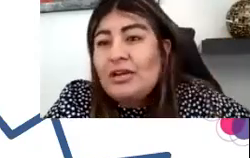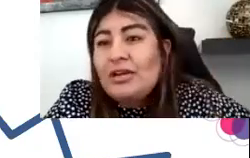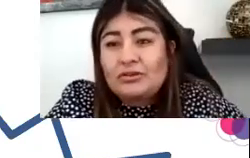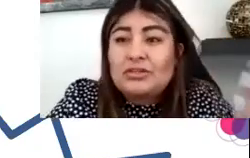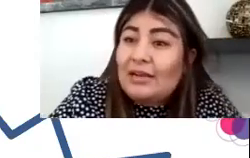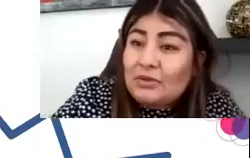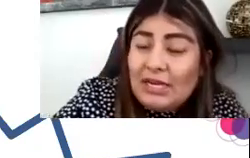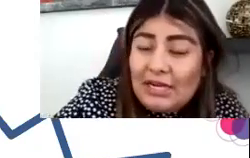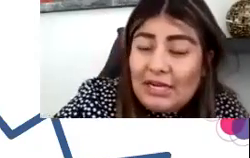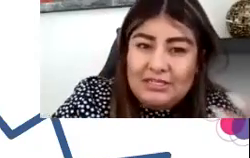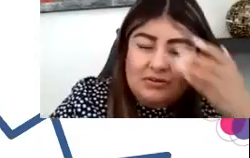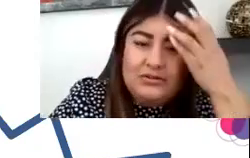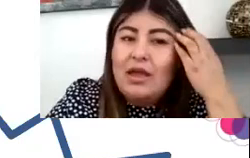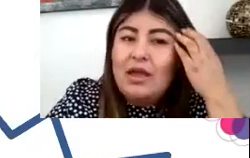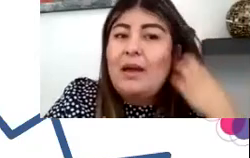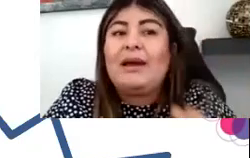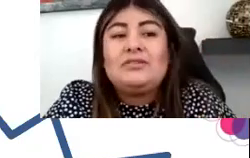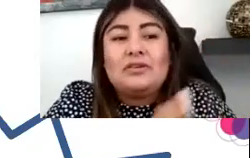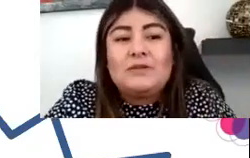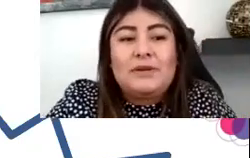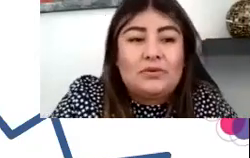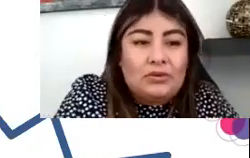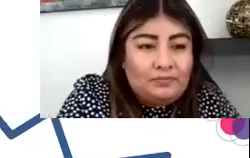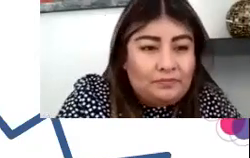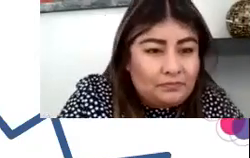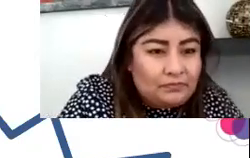nosotros queremos alcanzar, chicos. Para eso yo les pregunto,